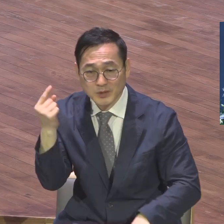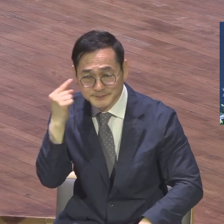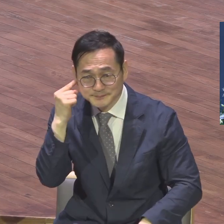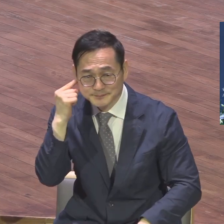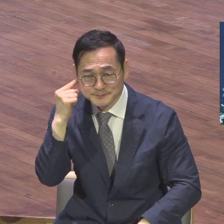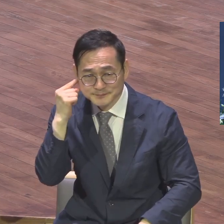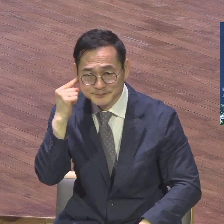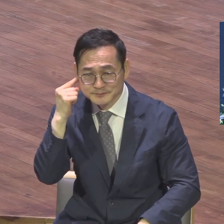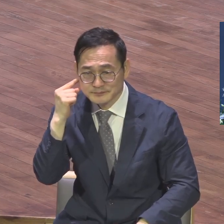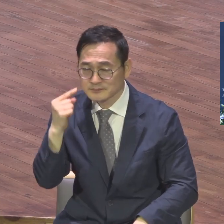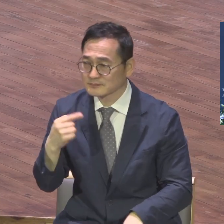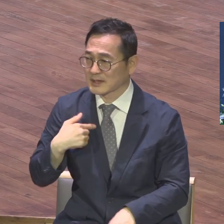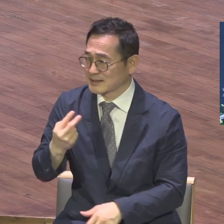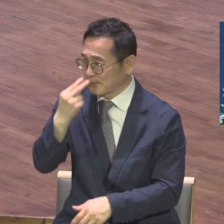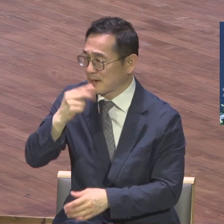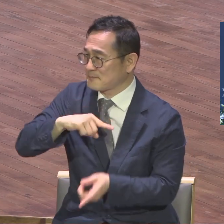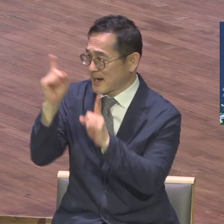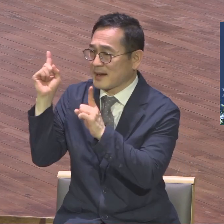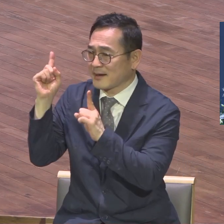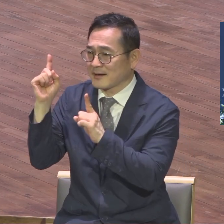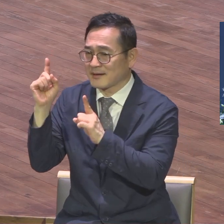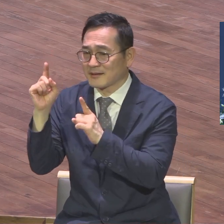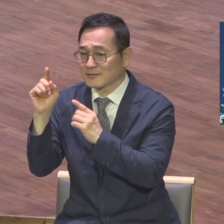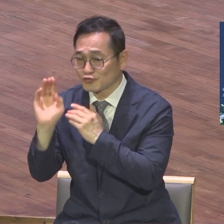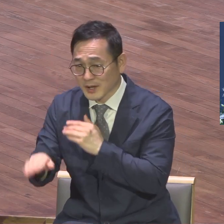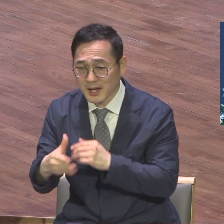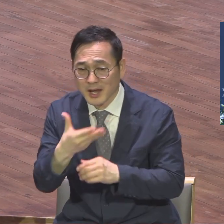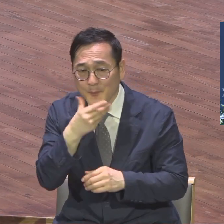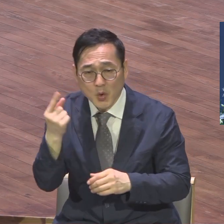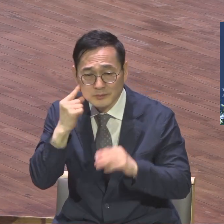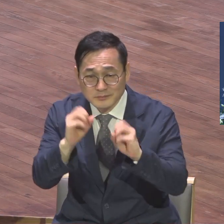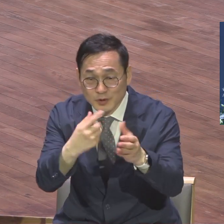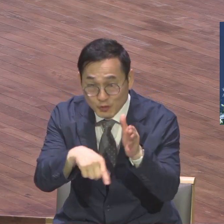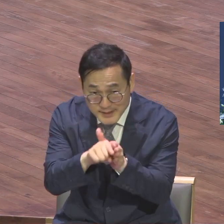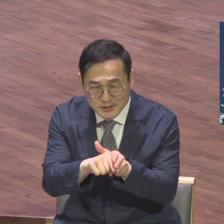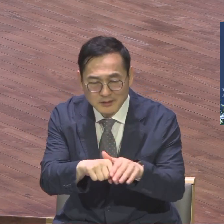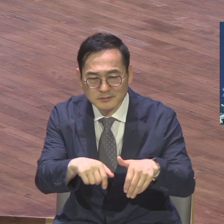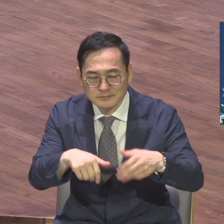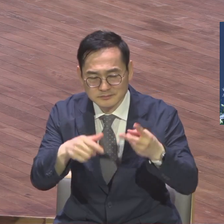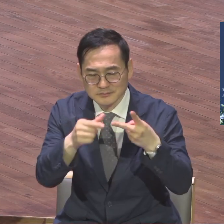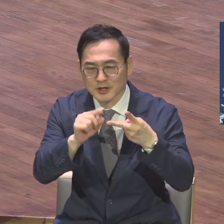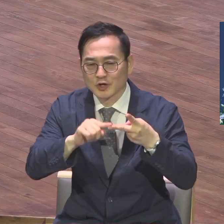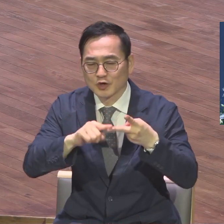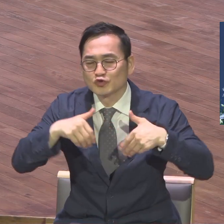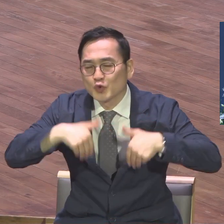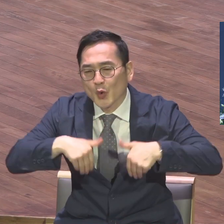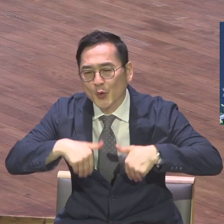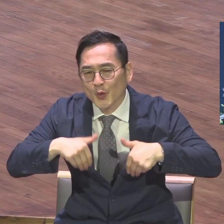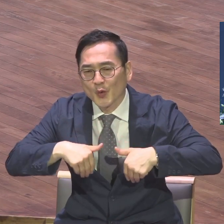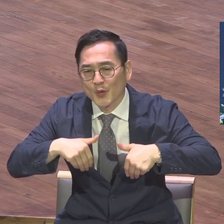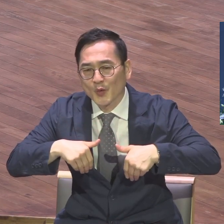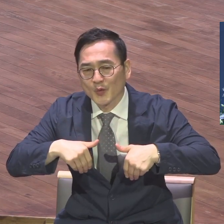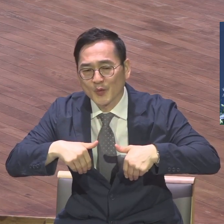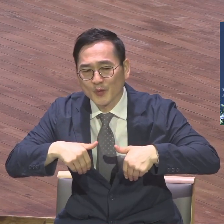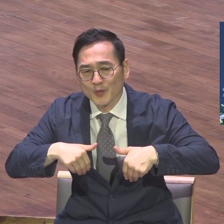만민의 종으로 살아야 됩니다. 모든 사람을 섬기는 하고 싶은 말 다 할 수